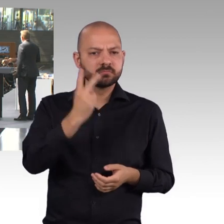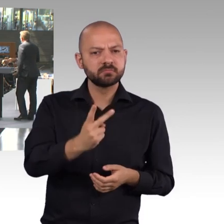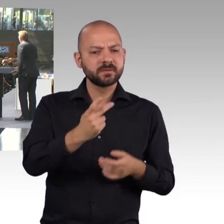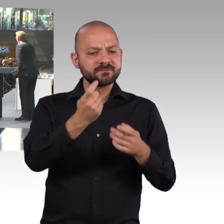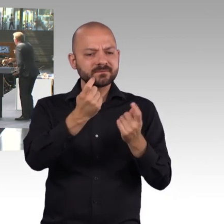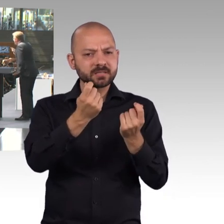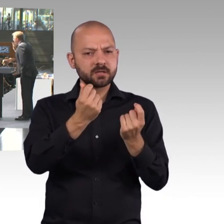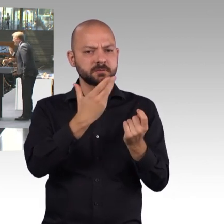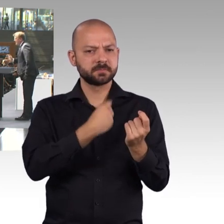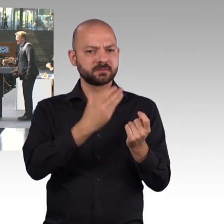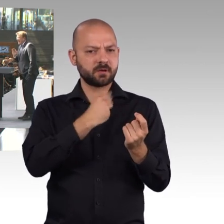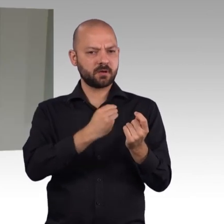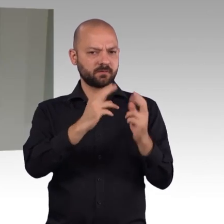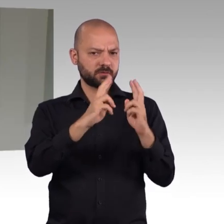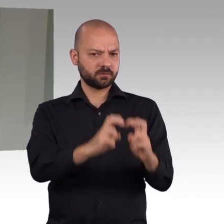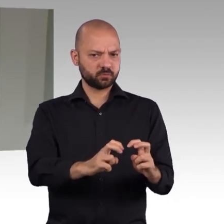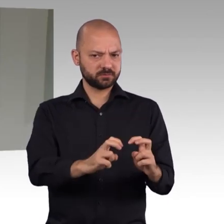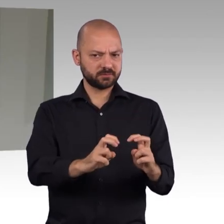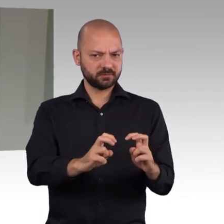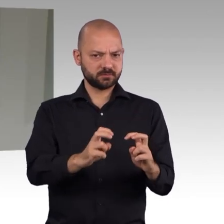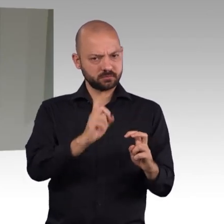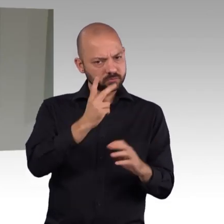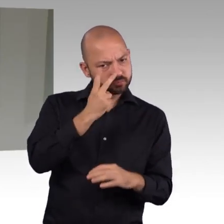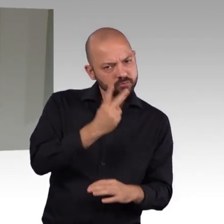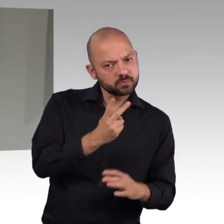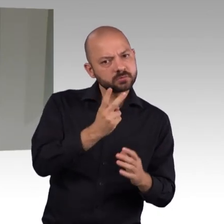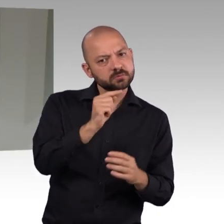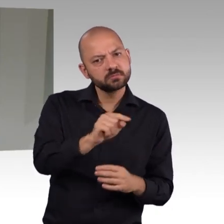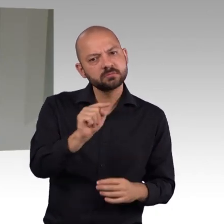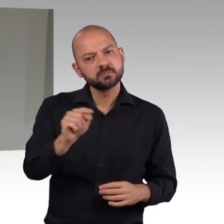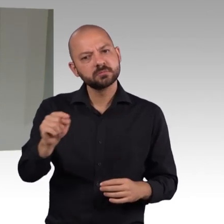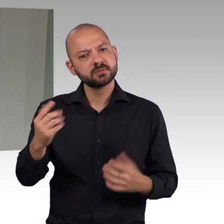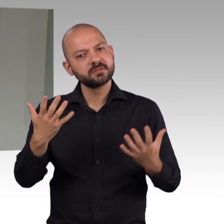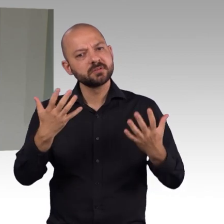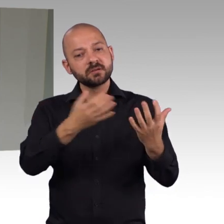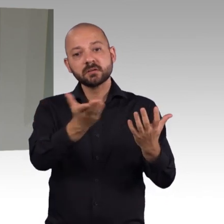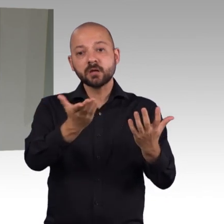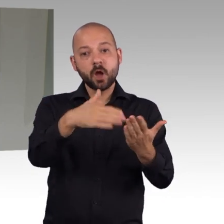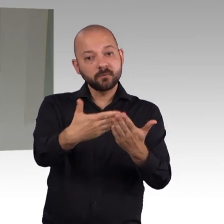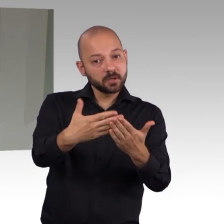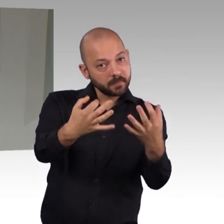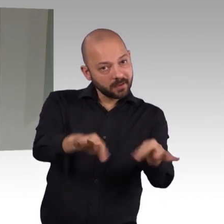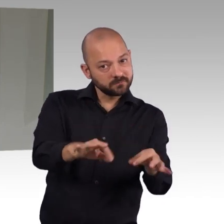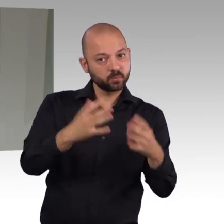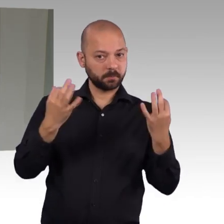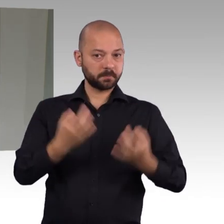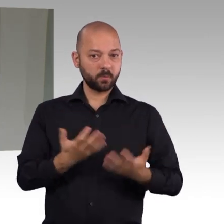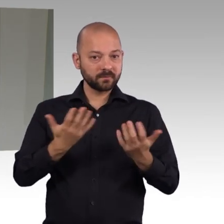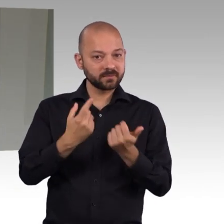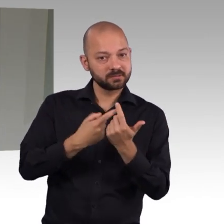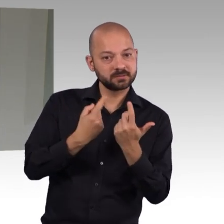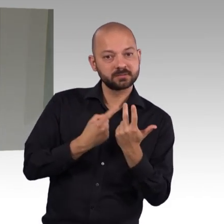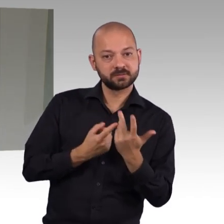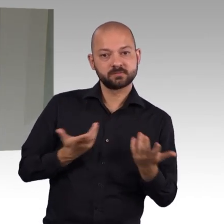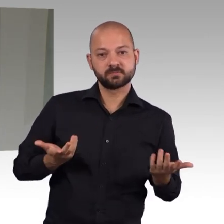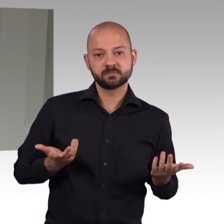Aufrüstung. Alle von denen hat kein einziger gesagt, welche Aufgabe die Bundeswehr nicht erfüllen soll.